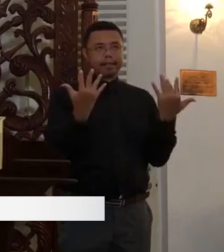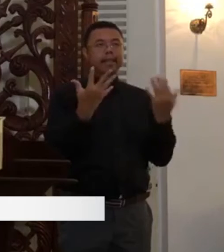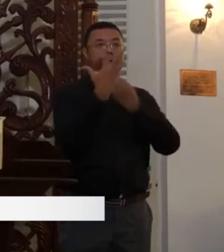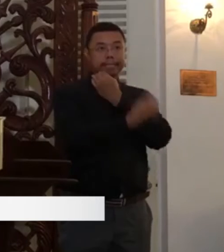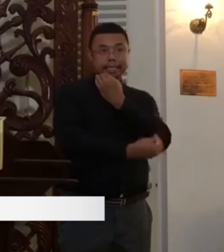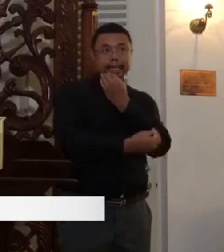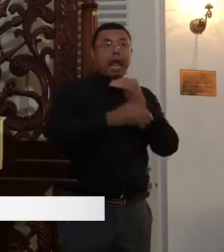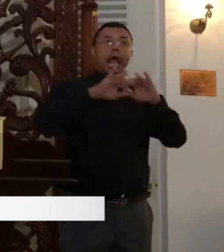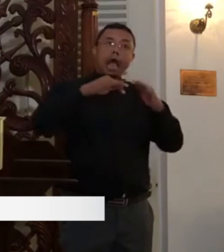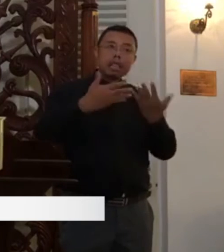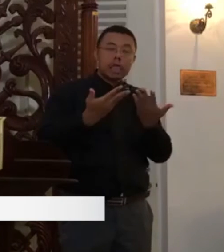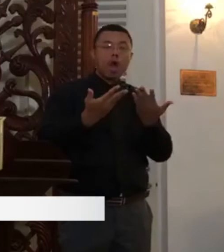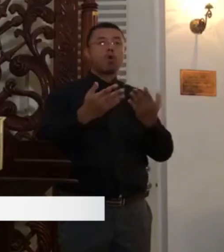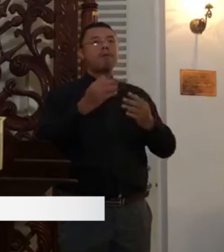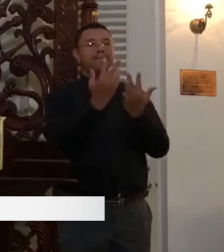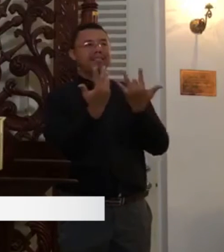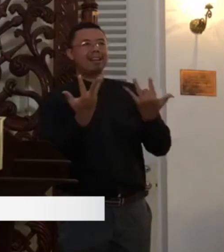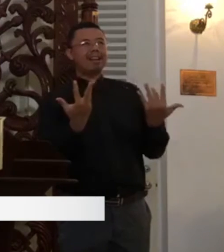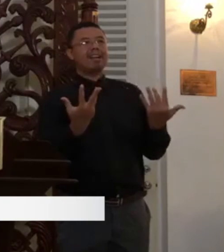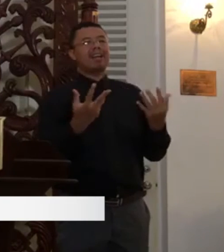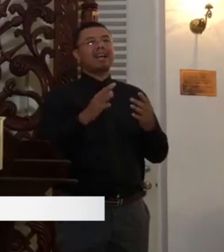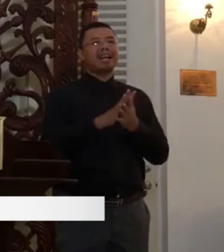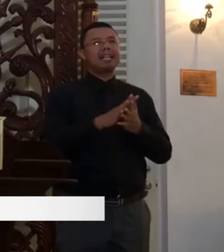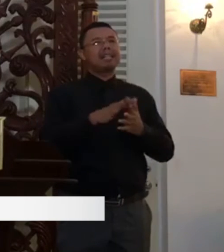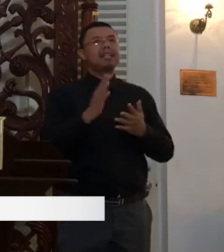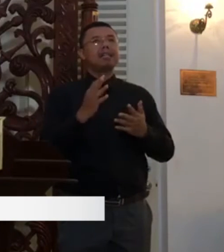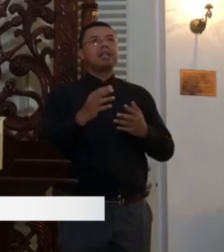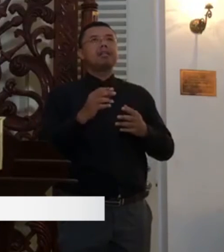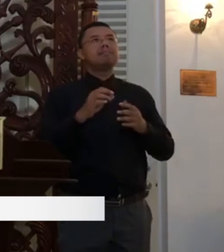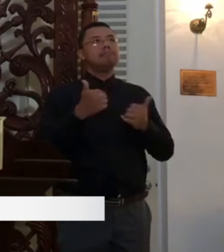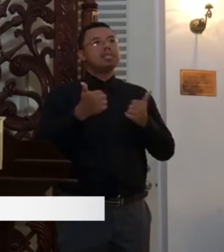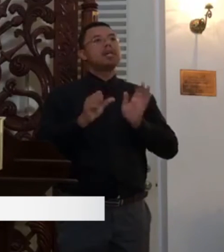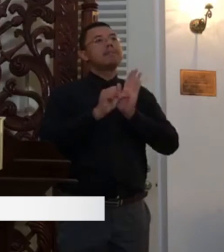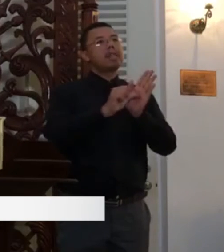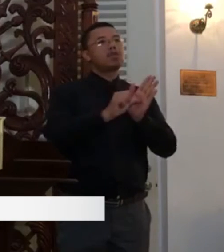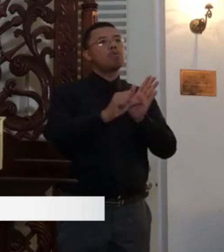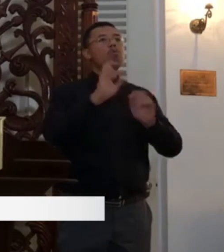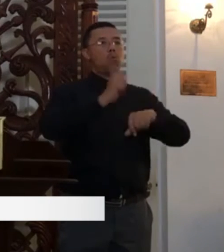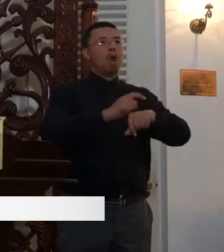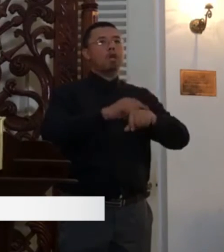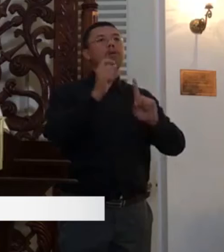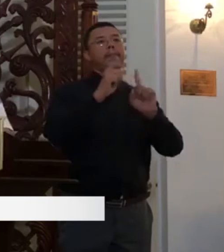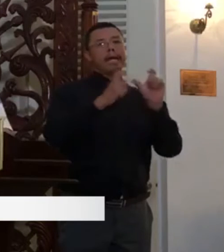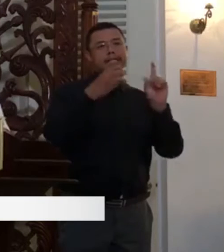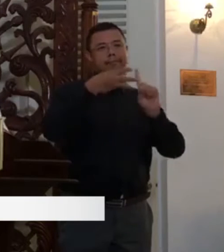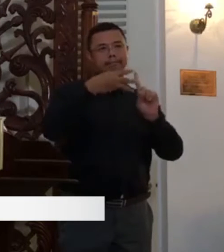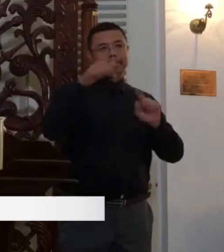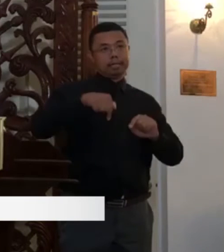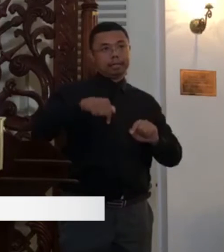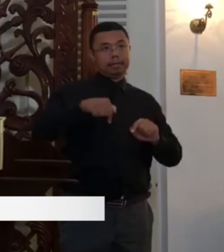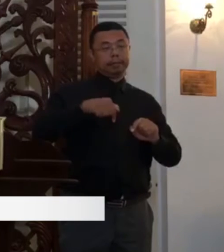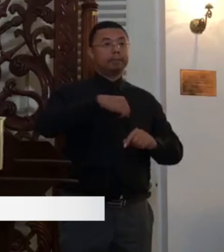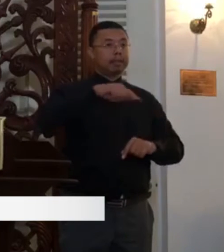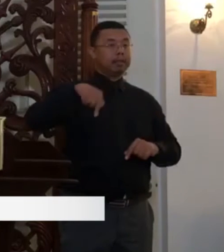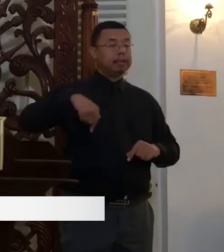miskin dan rentan miskin untuk mendapatkan bantuan selama masa PSBB ini. Dan